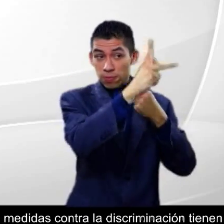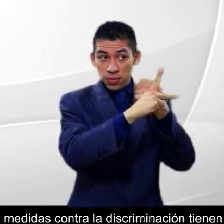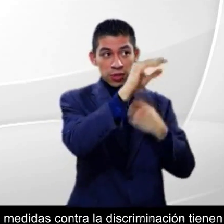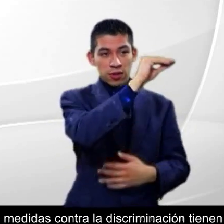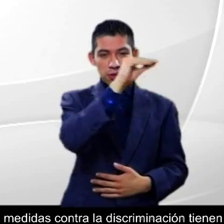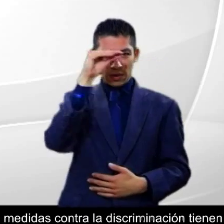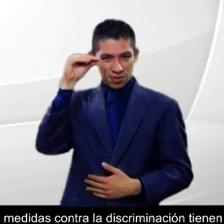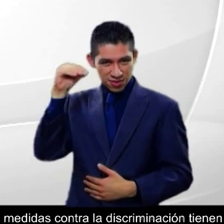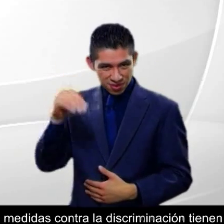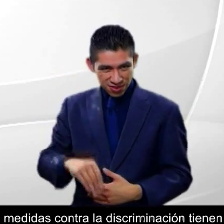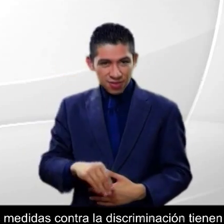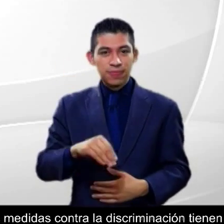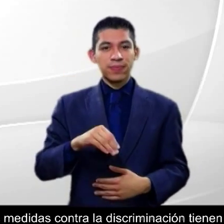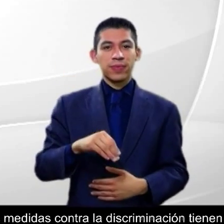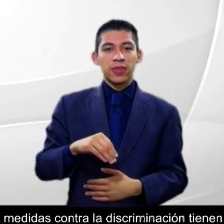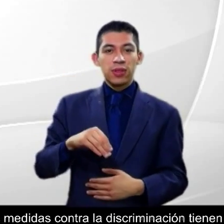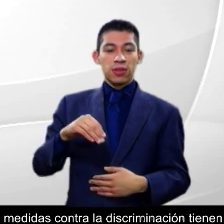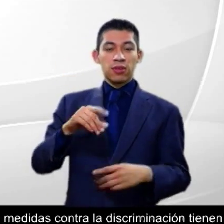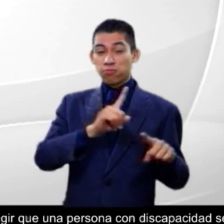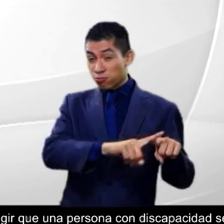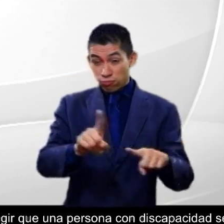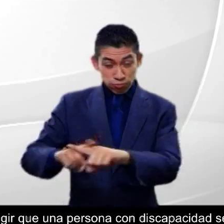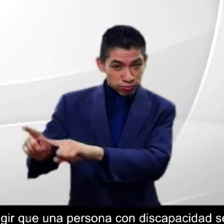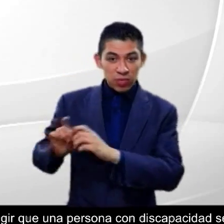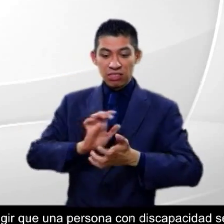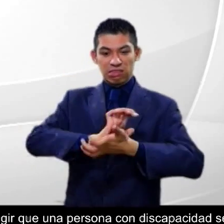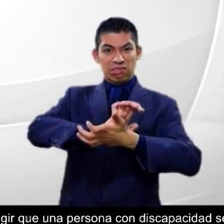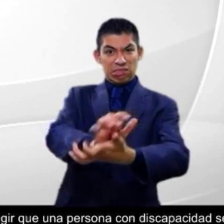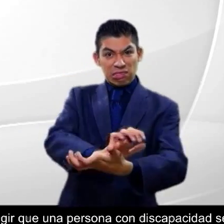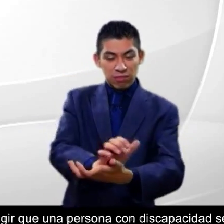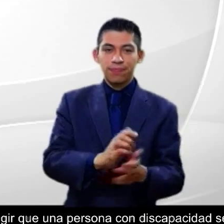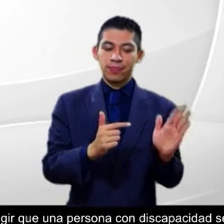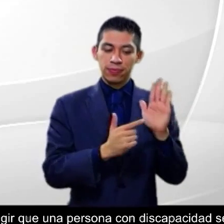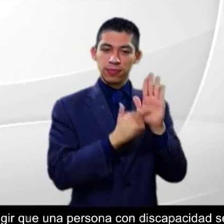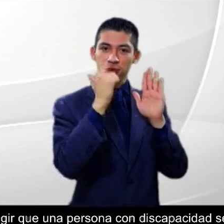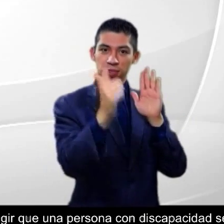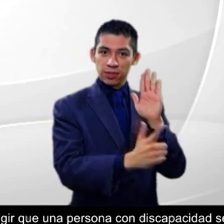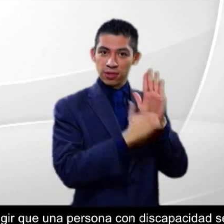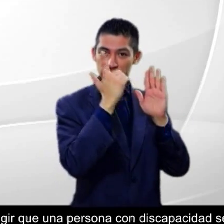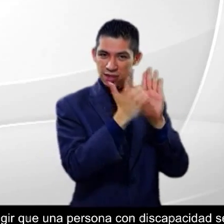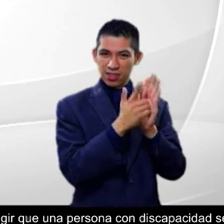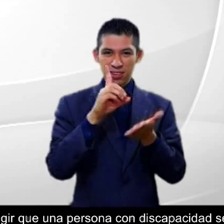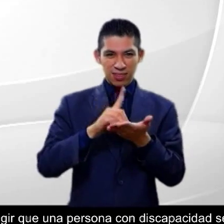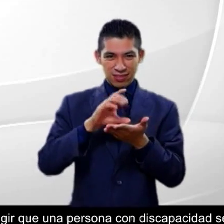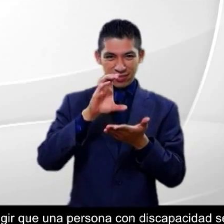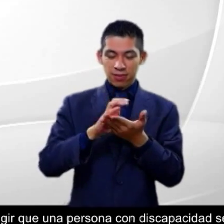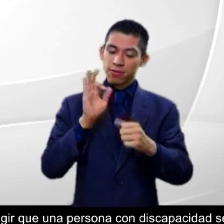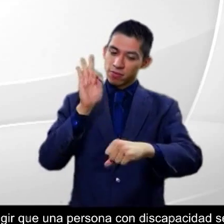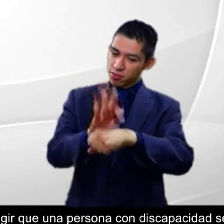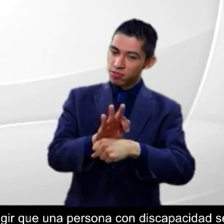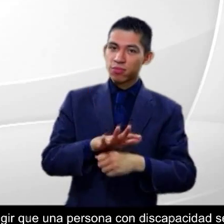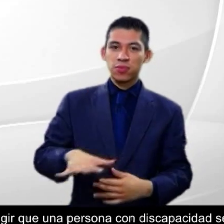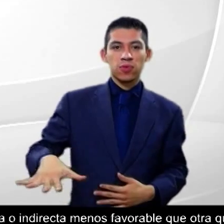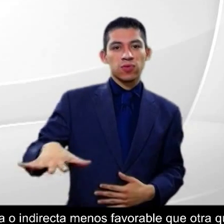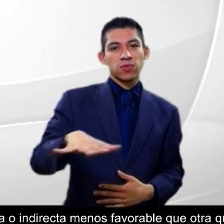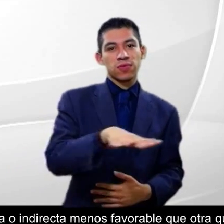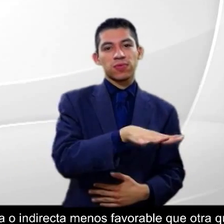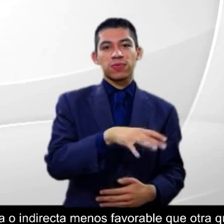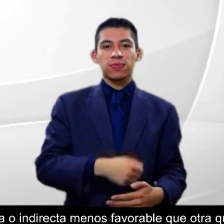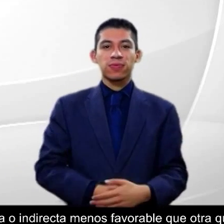discriminación tienen como finalidad prevenir o corregir que una persona con discapacidad sea tratada de una manera directa o